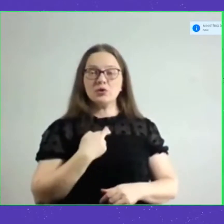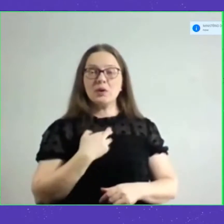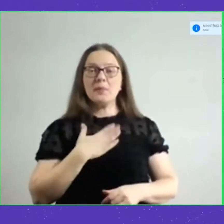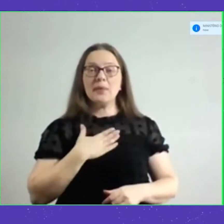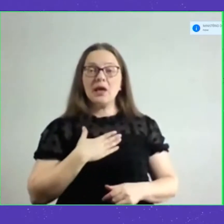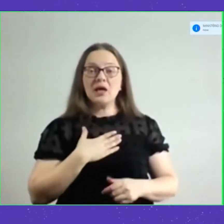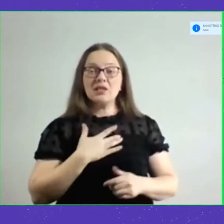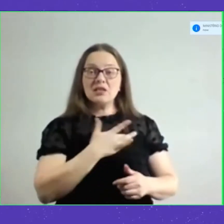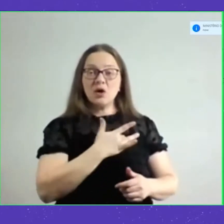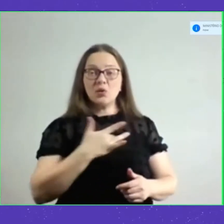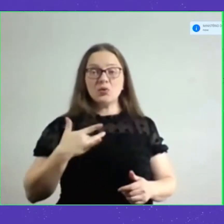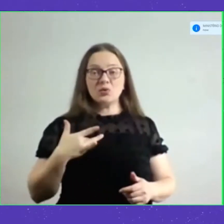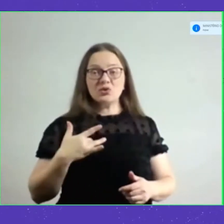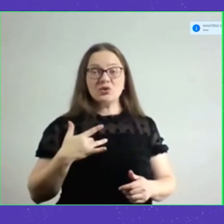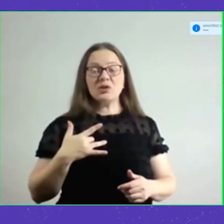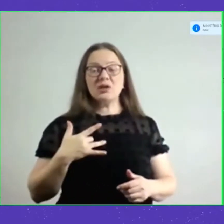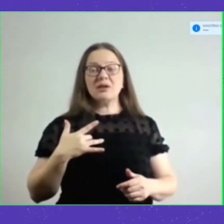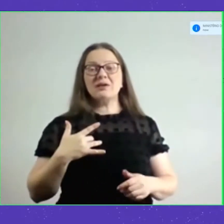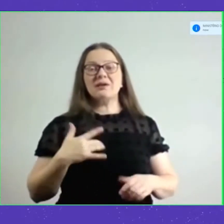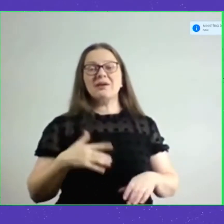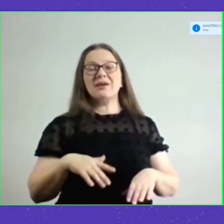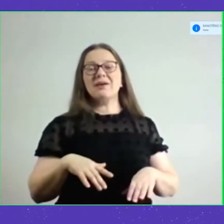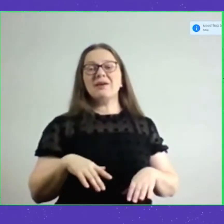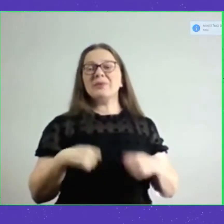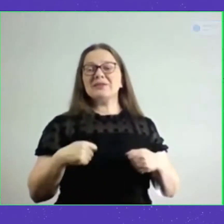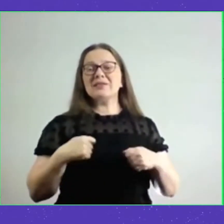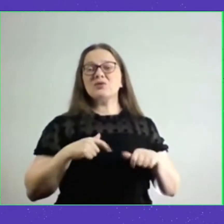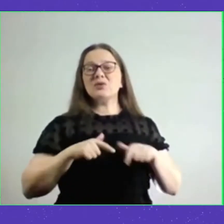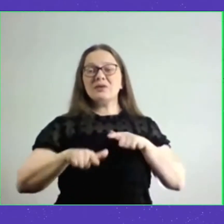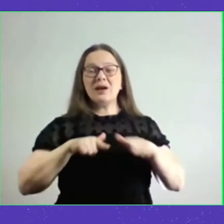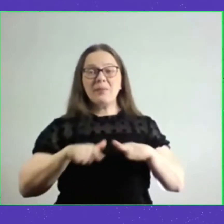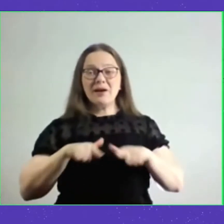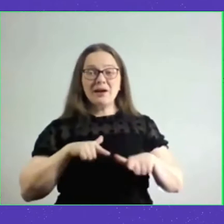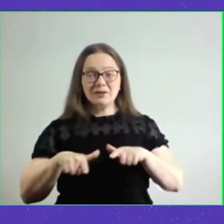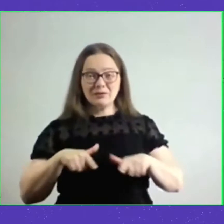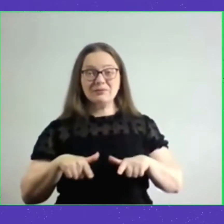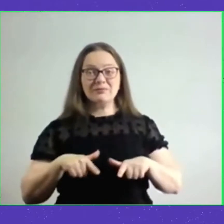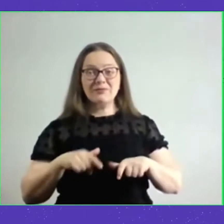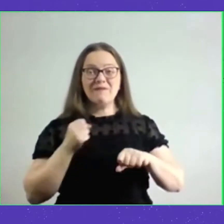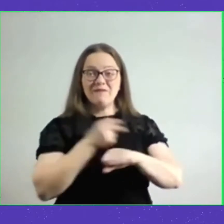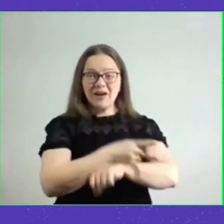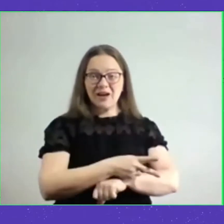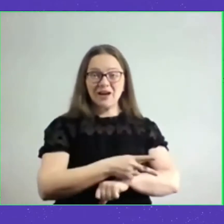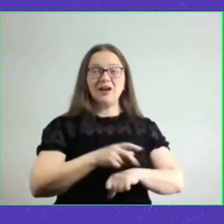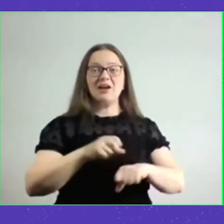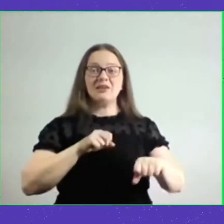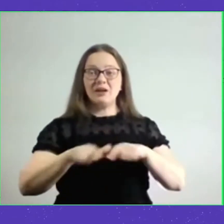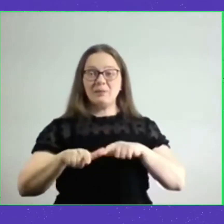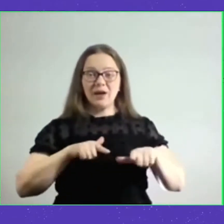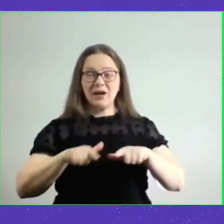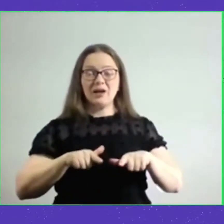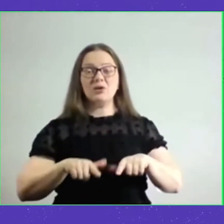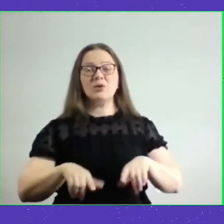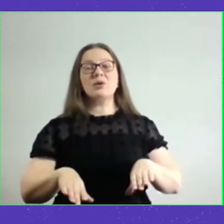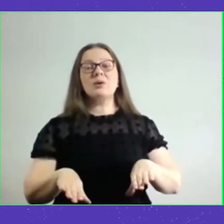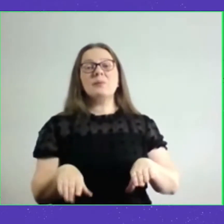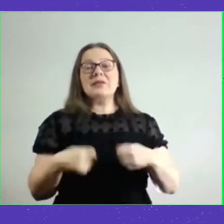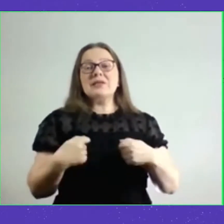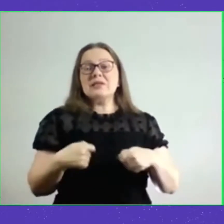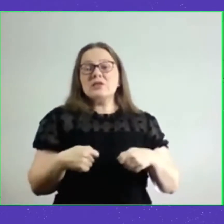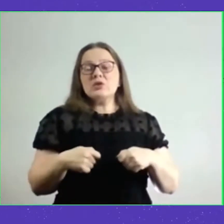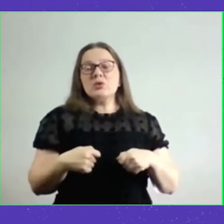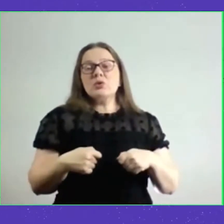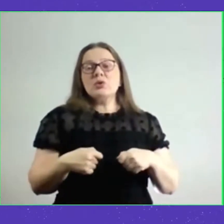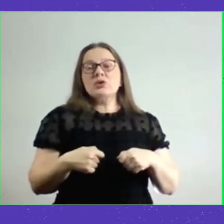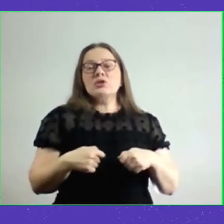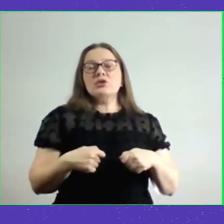emprego. Eu preciso de oração para a minha família. Eu preciso de oração pelo relacionamento com meu